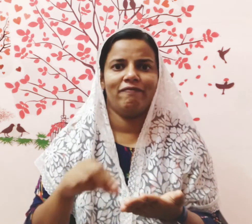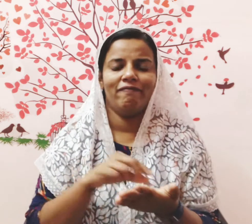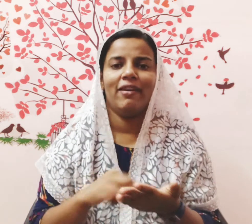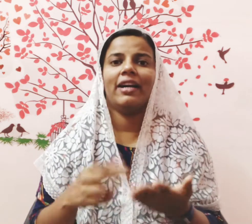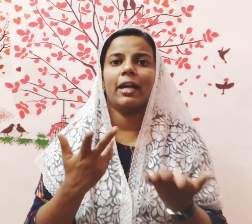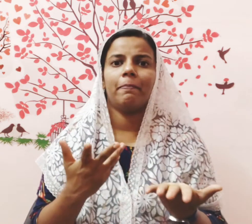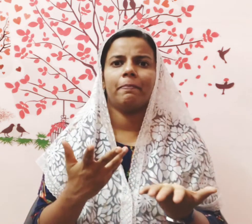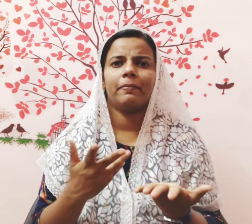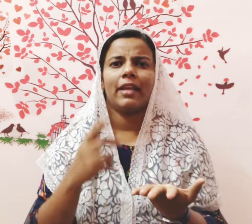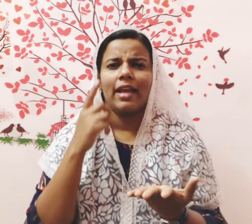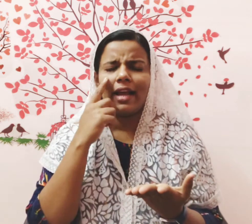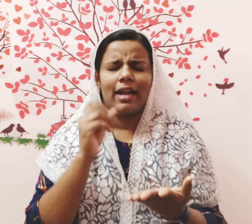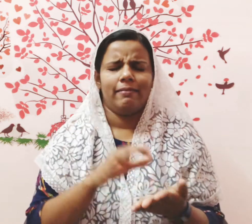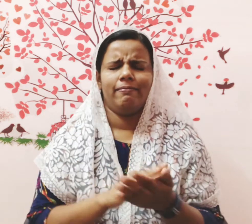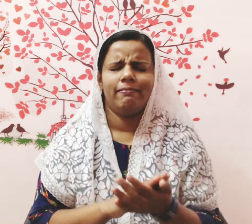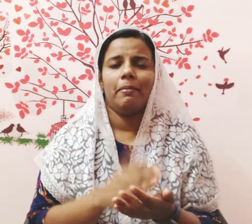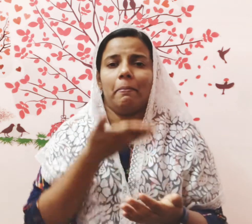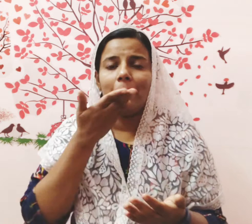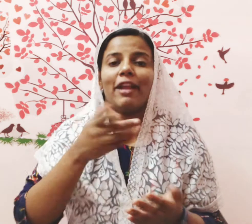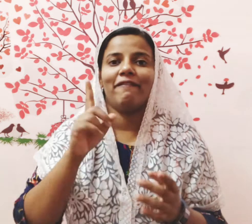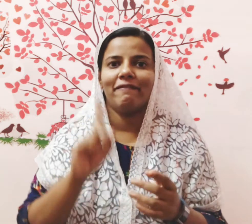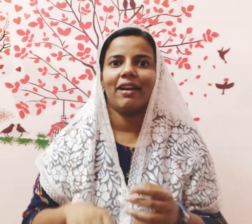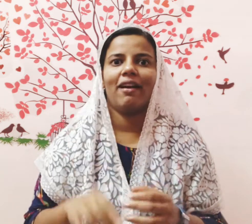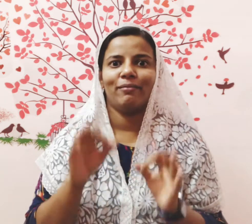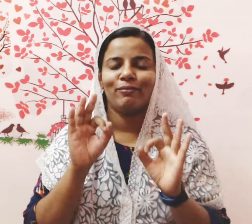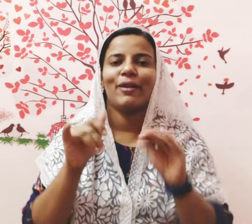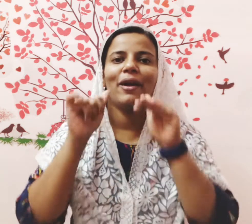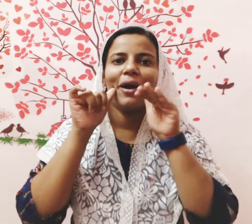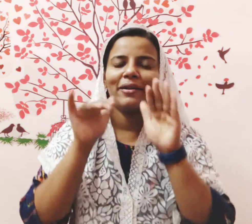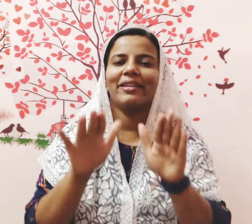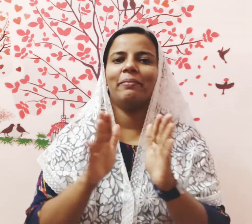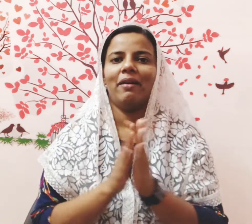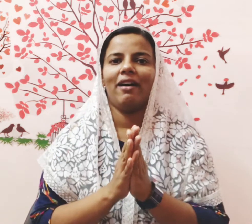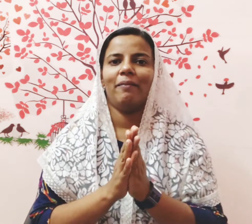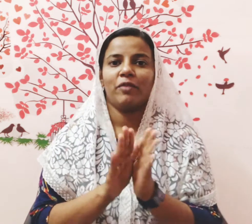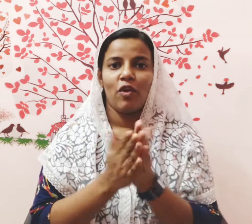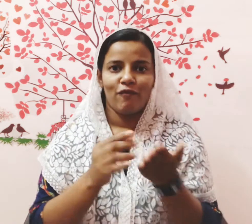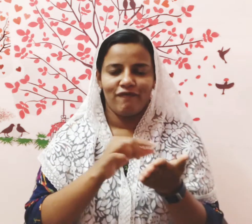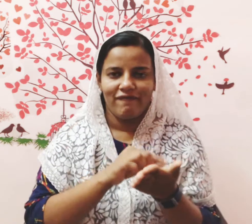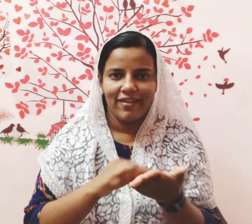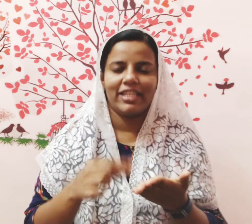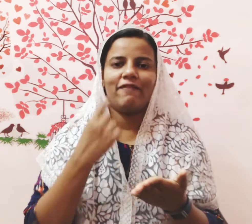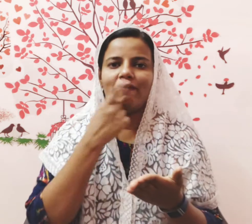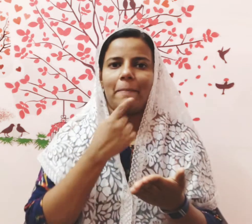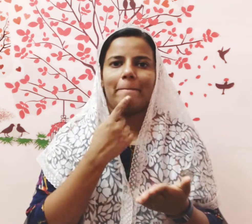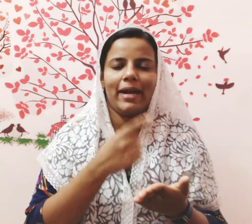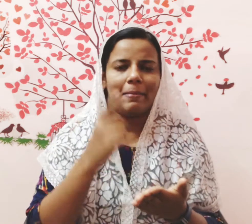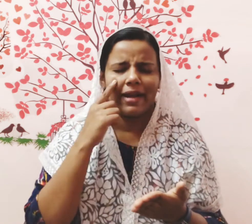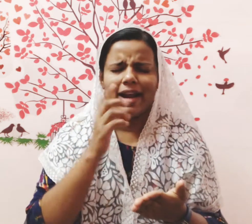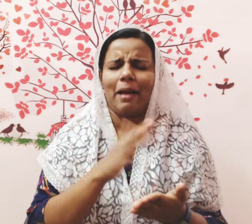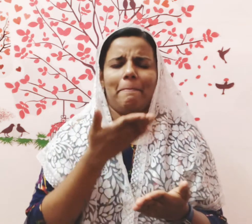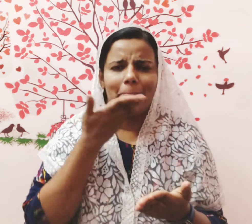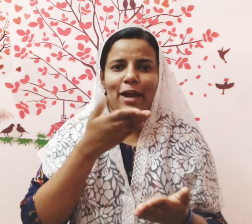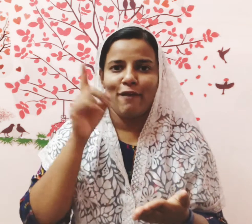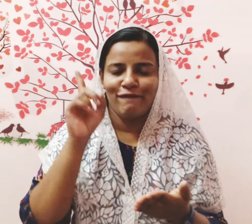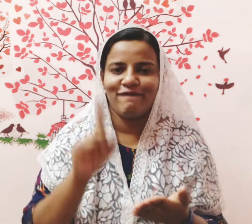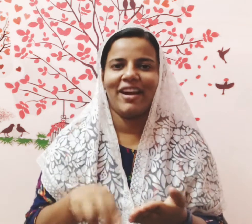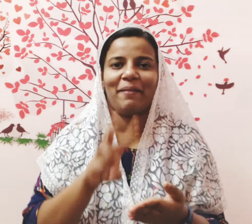ആ വചനം ഒന്ന് കാണാതെ പഠിക്കാനൂടെ പറ്റിയാൽ അതും വളരെ അനുഗ്രഹമായിരിക്കും. വചനം വായിക്കൊണ്ട് പറയണം, കാണാതെ പഠിക്കാൻ